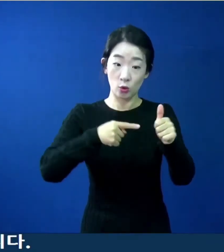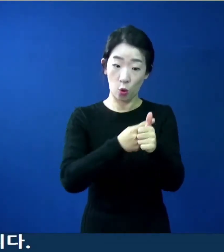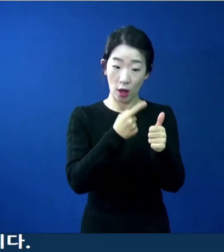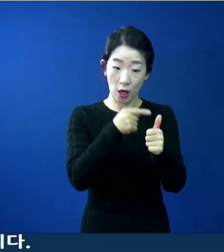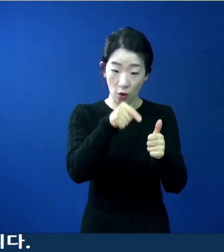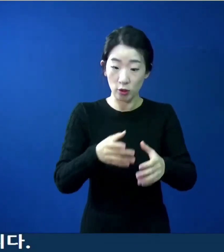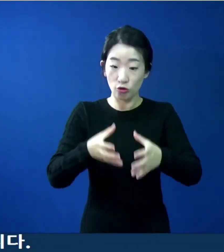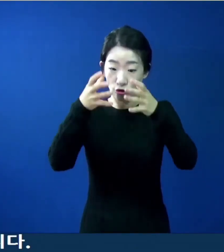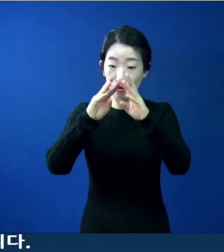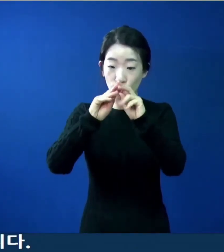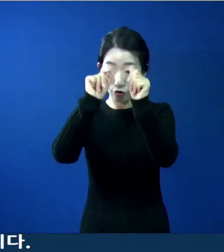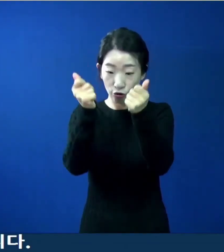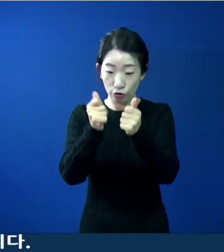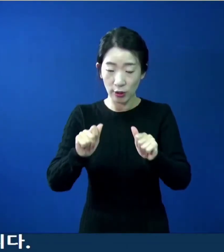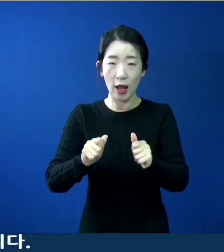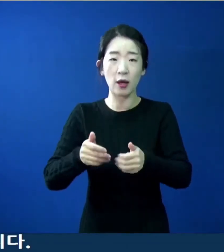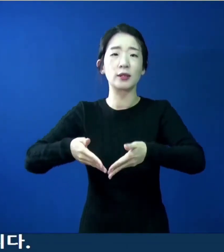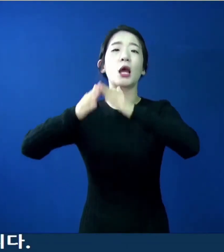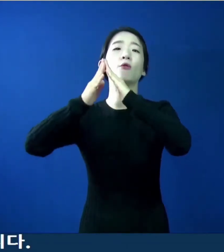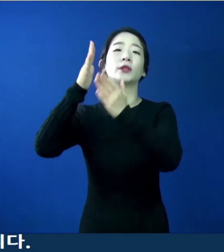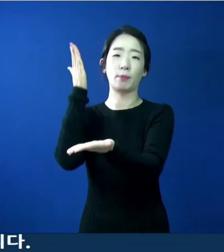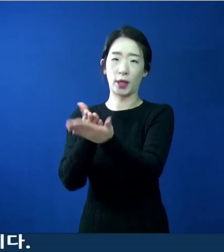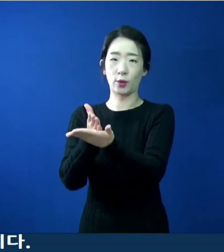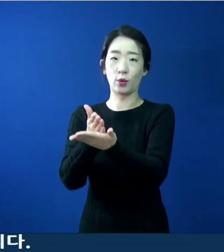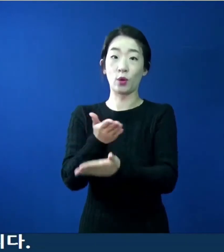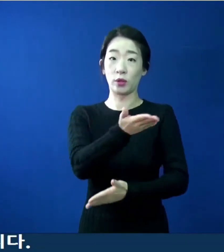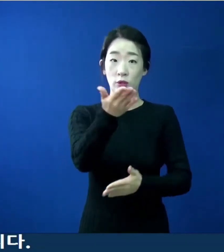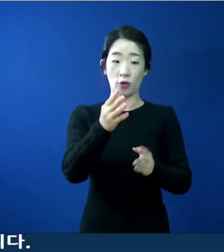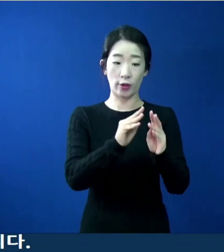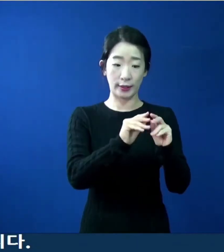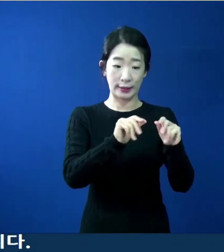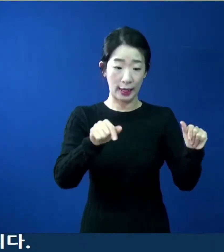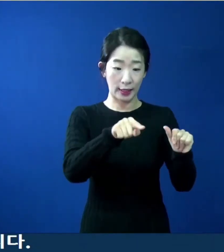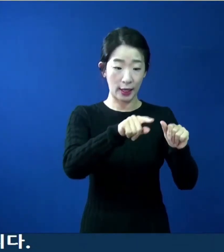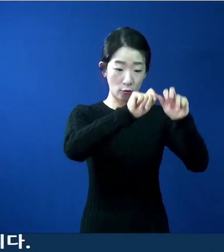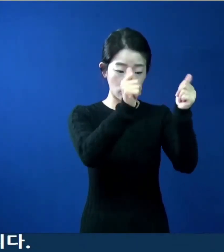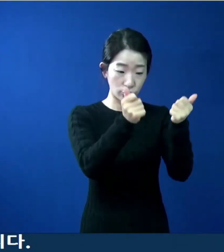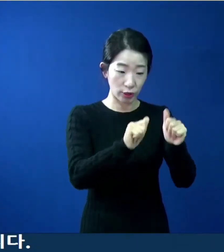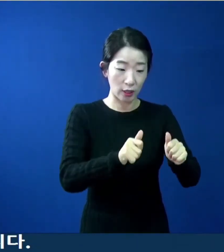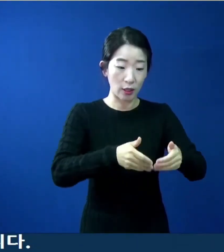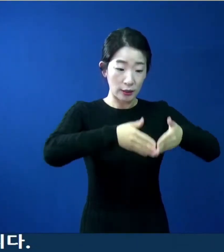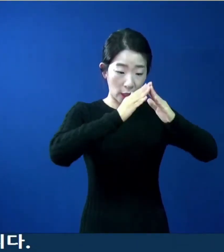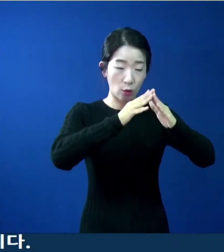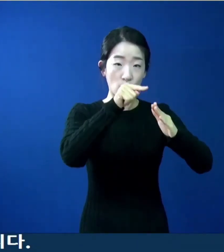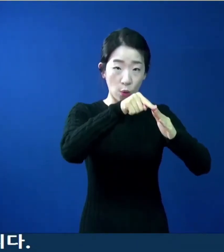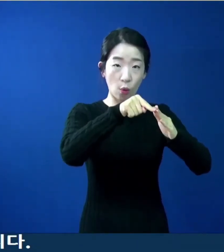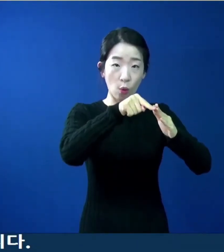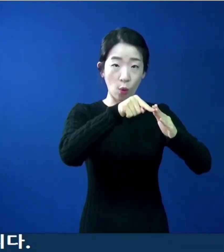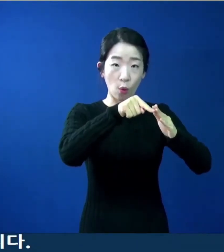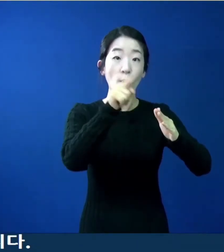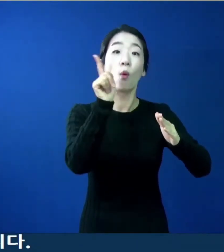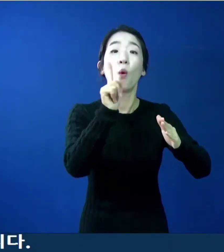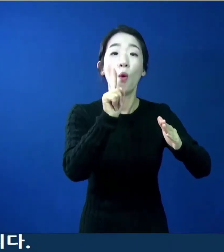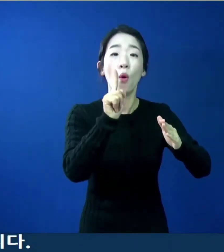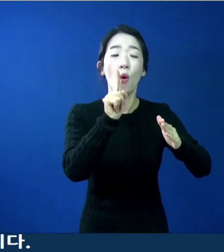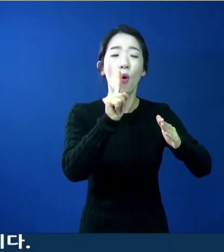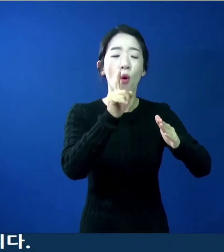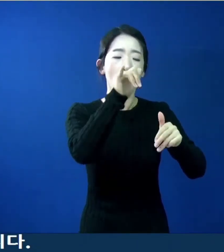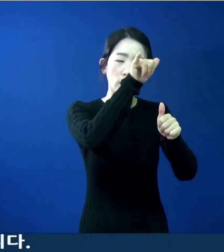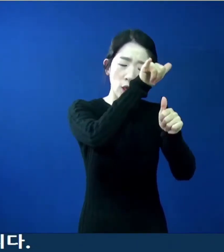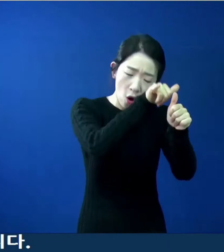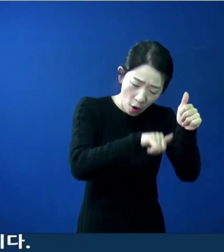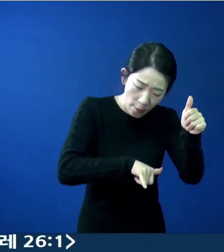주상을 뭐하지 말며 세우지 말며 너희 땅에 조각한 석상을 세우고 그에게 뭐하지 말며 경배하지